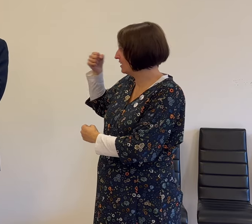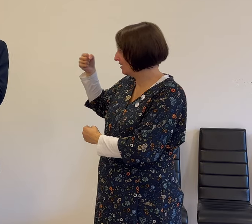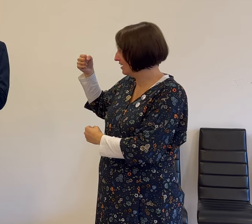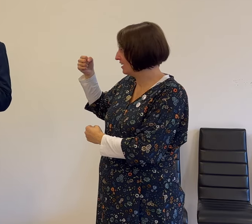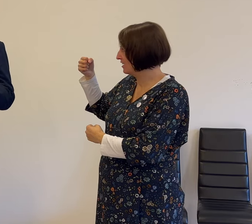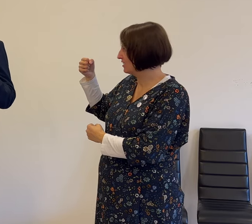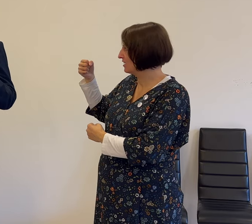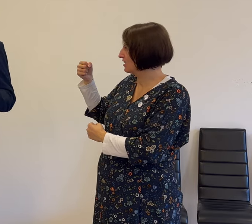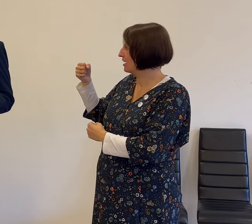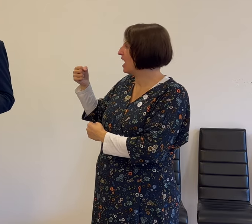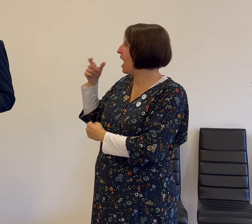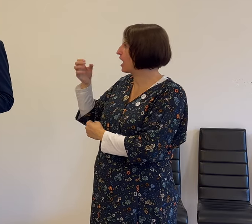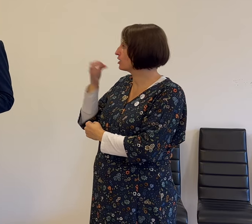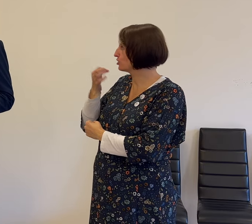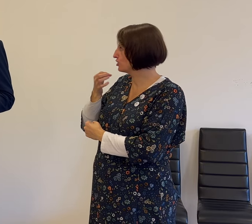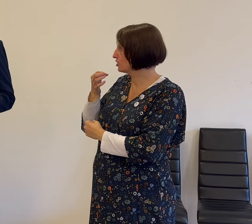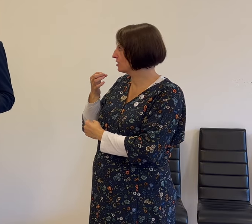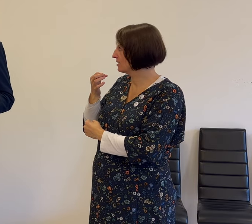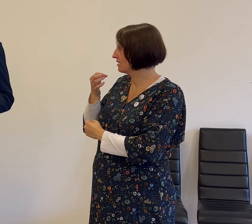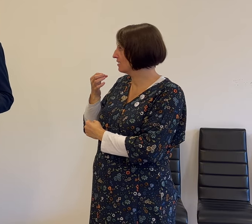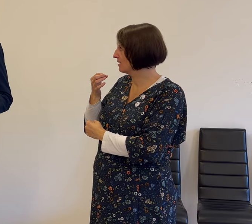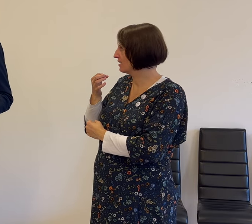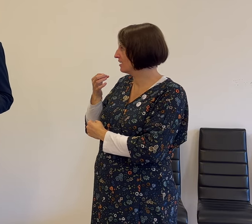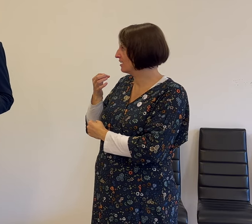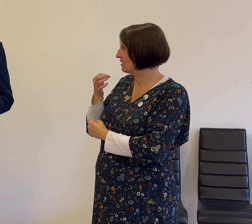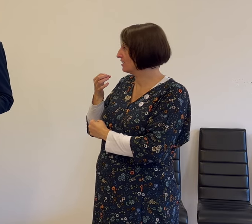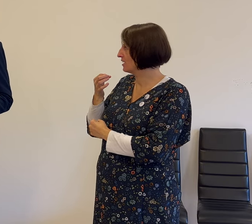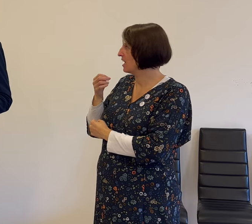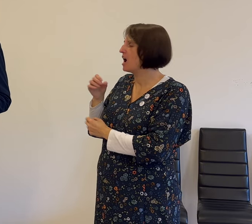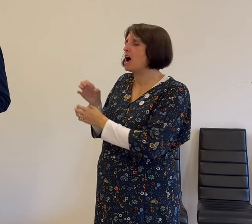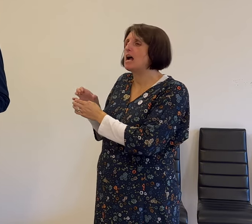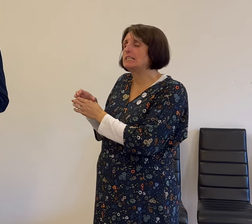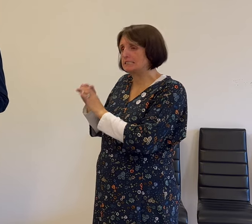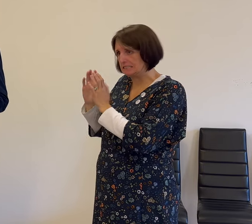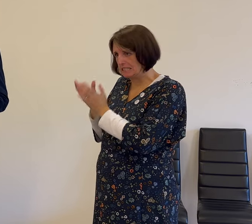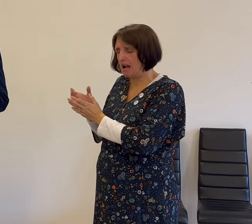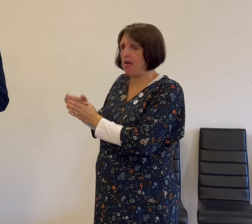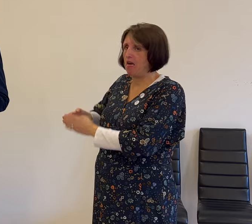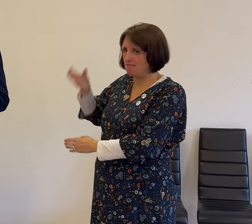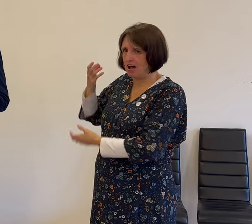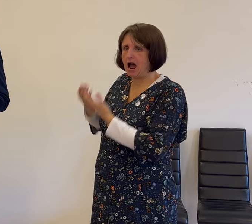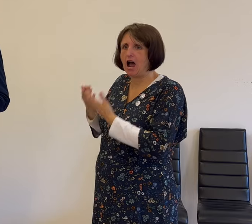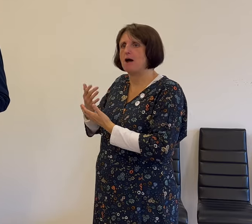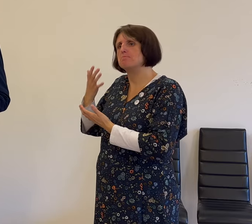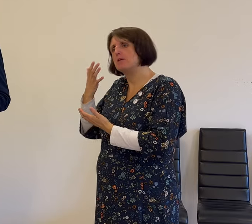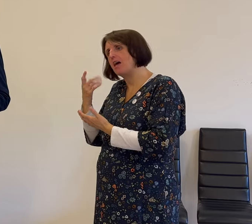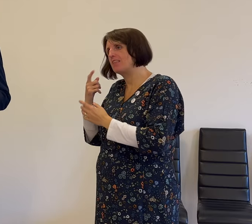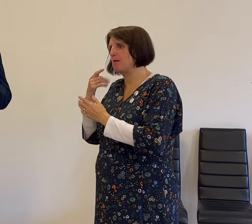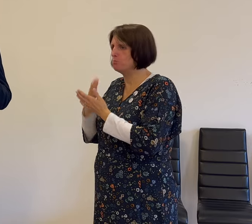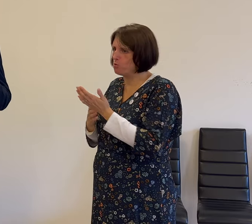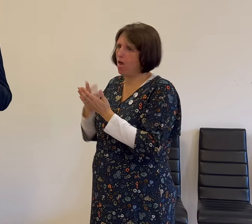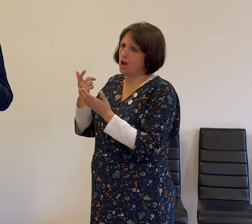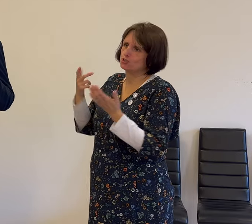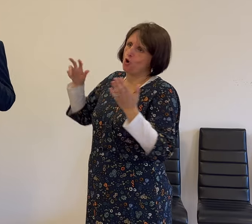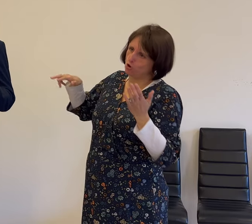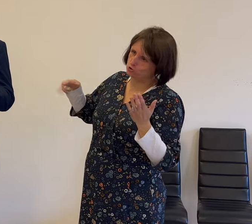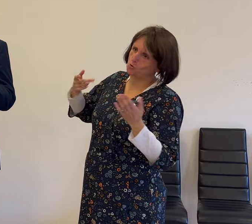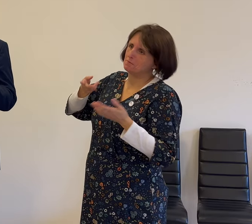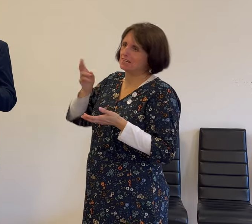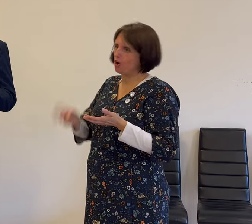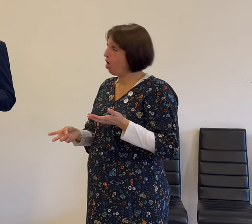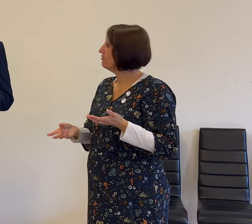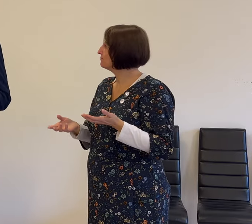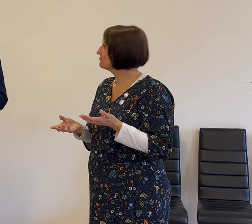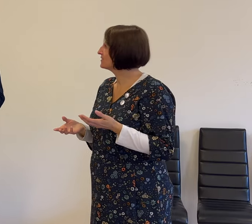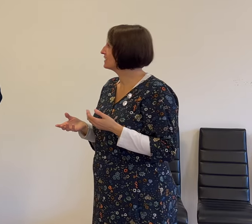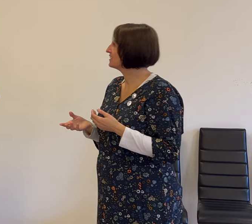té dlouhé tyče váží 5,5 až 8,6 kg. A abych vám to malinko